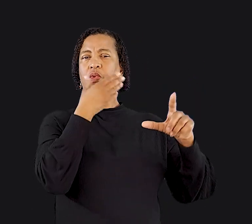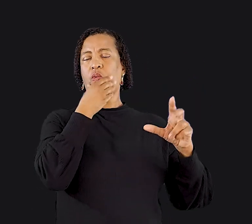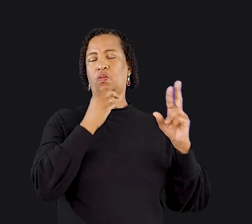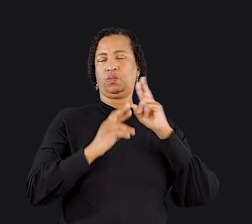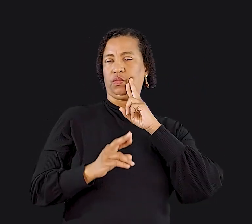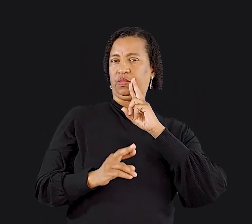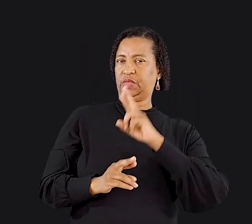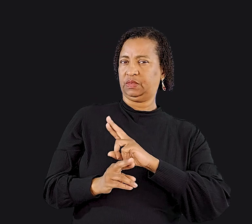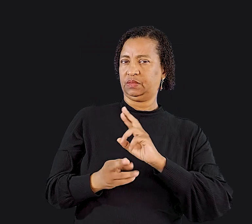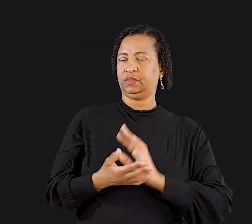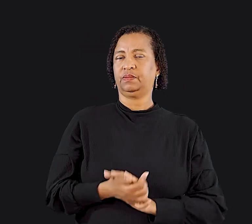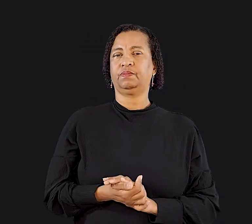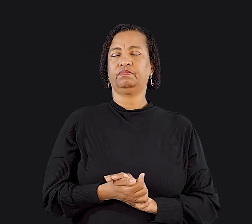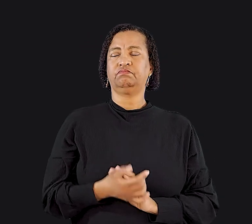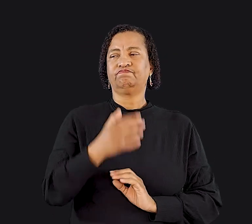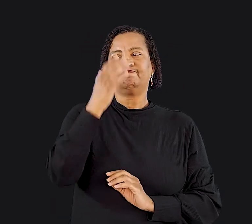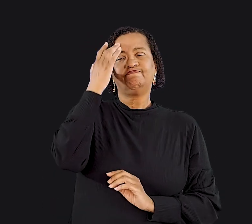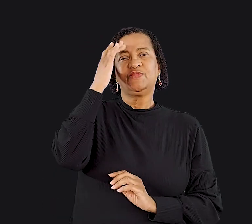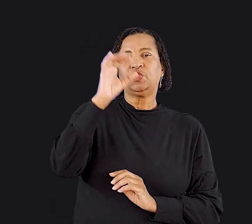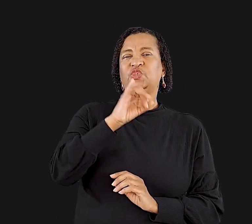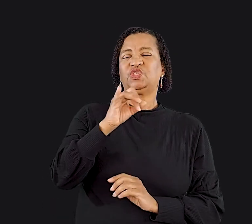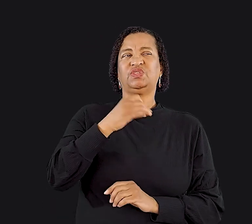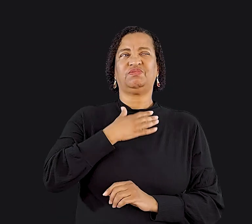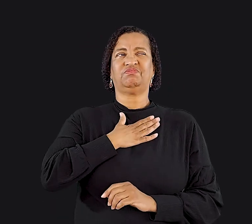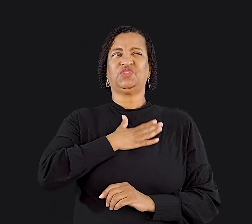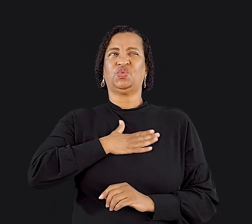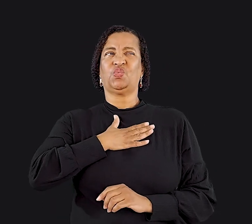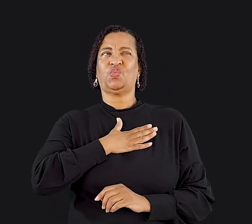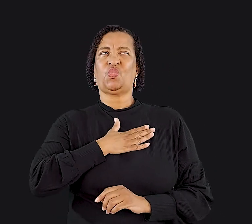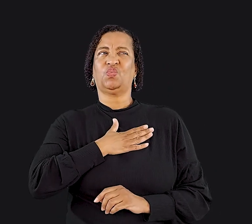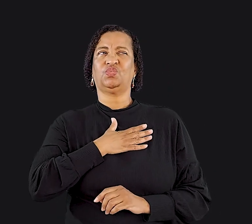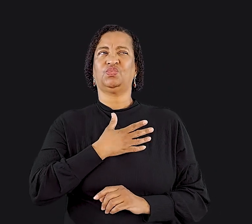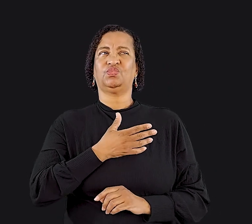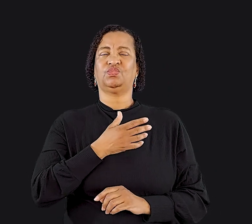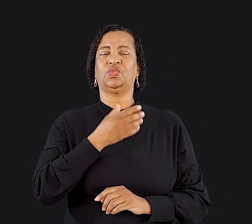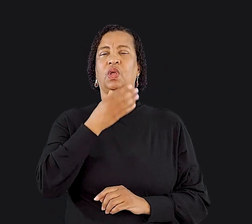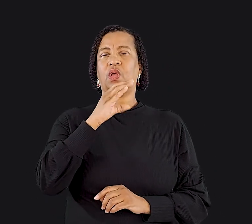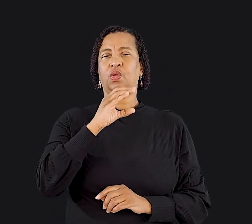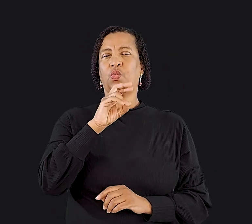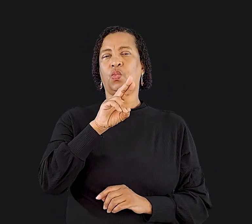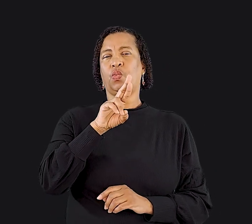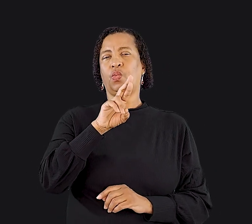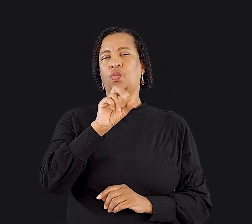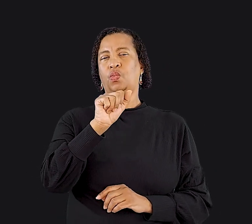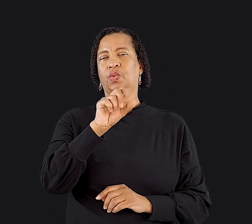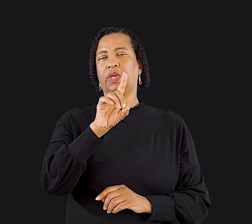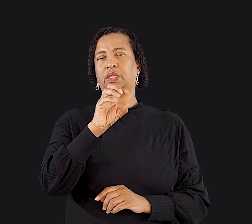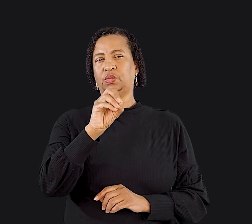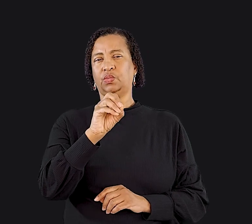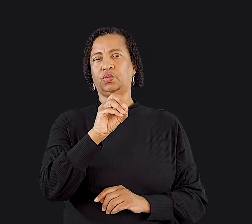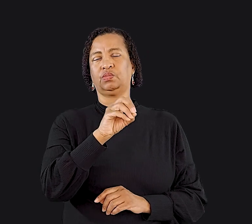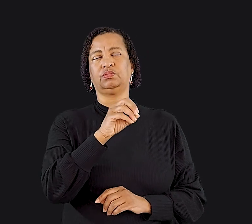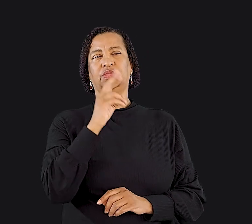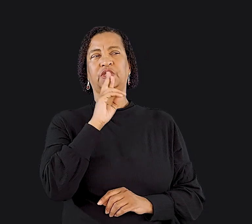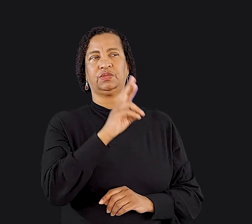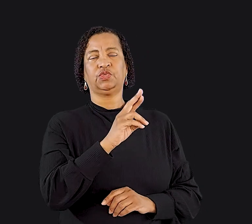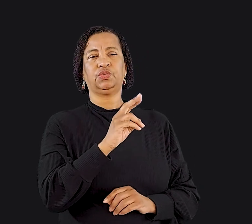homem respondeu, eu não sei se gosto dele. O curador respondeu, o quadro não